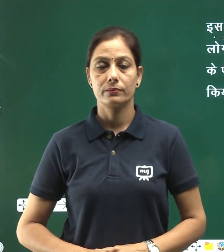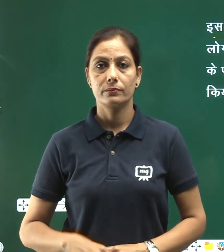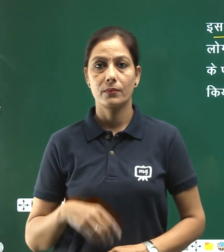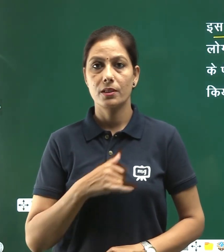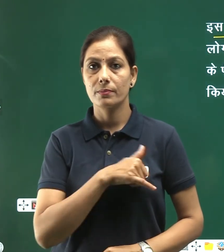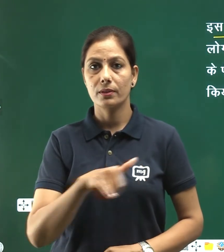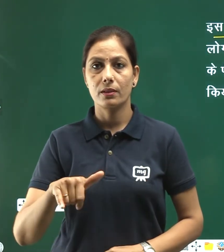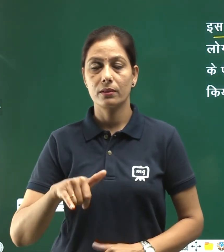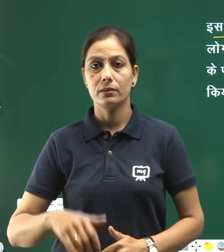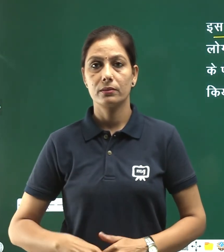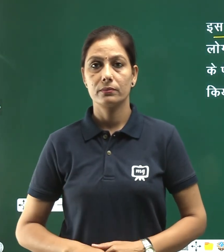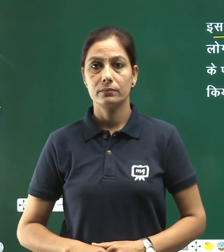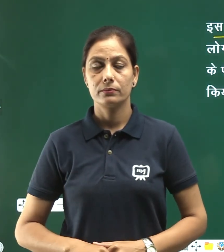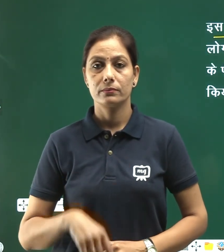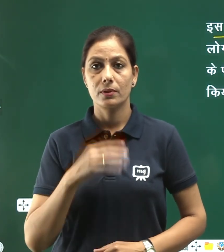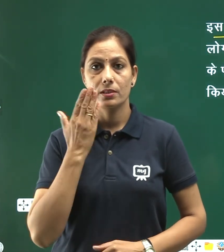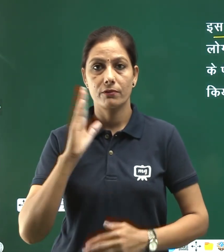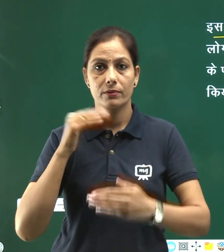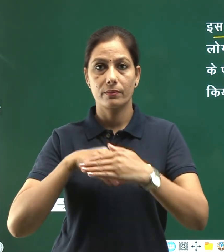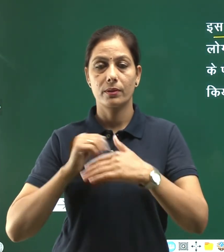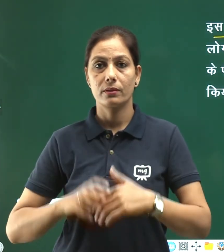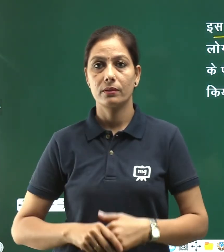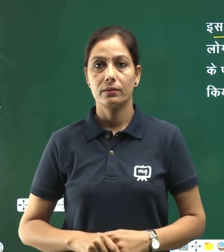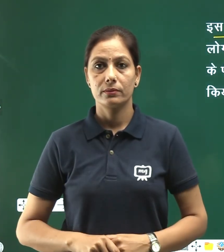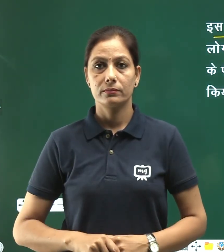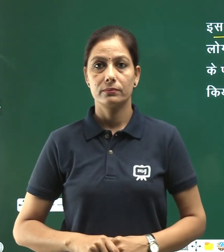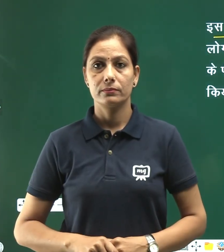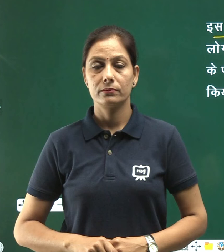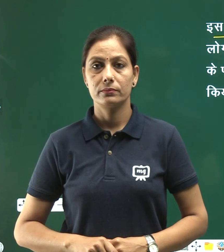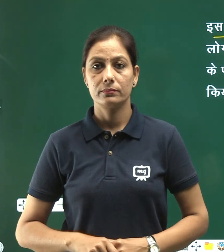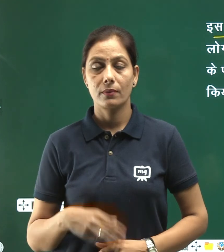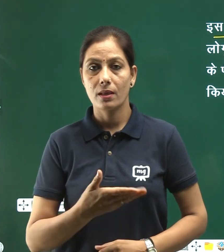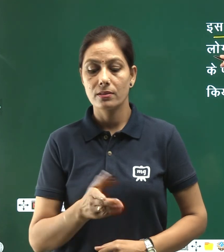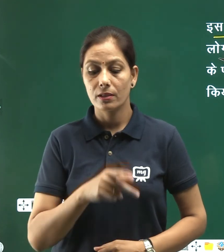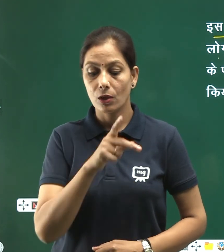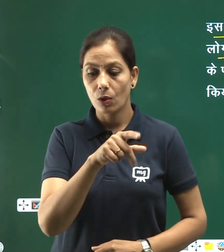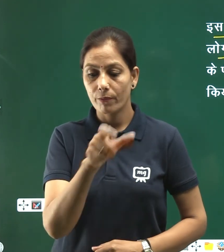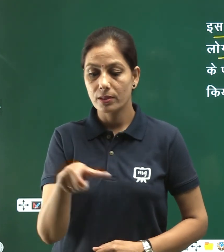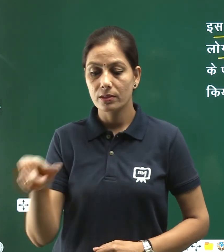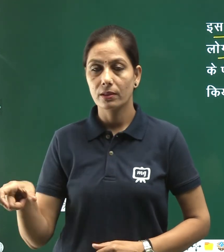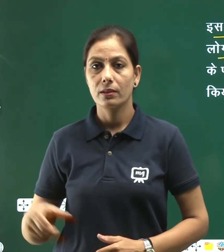इस प्रकार इस कविता में ऐसे लोगों के